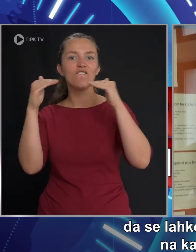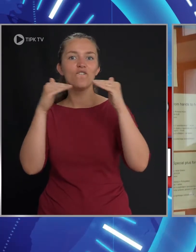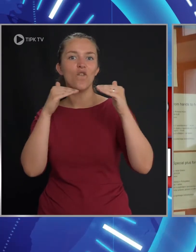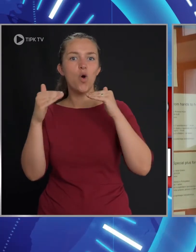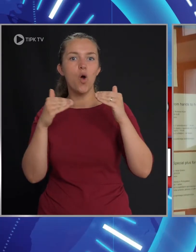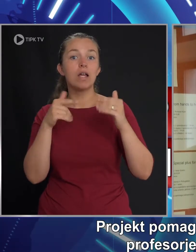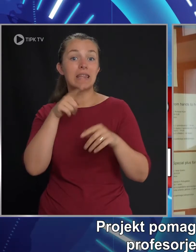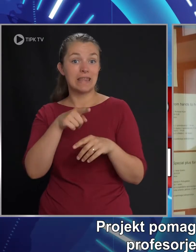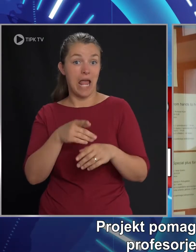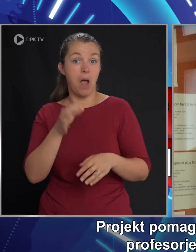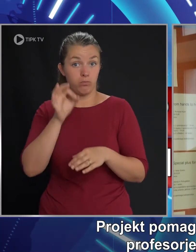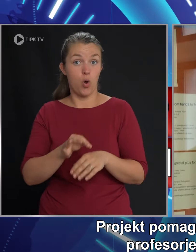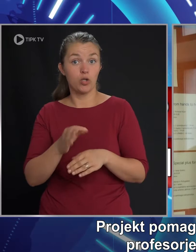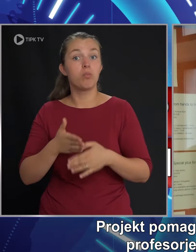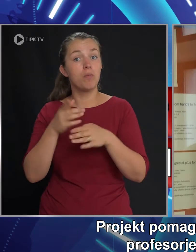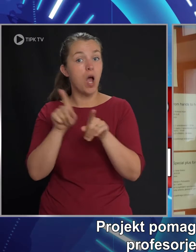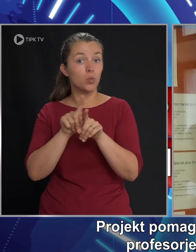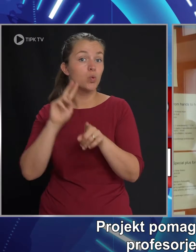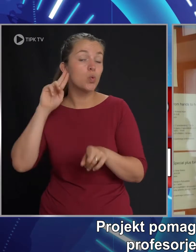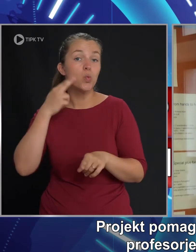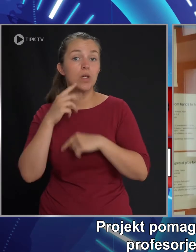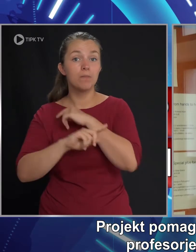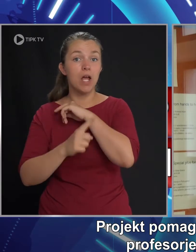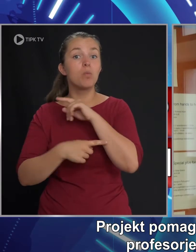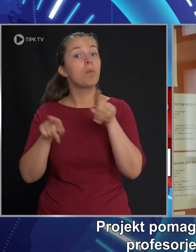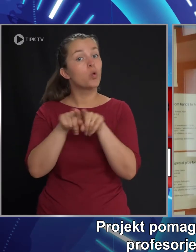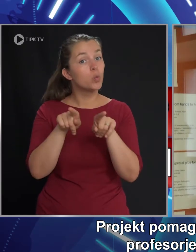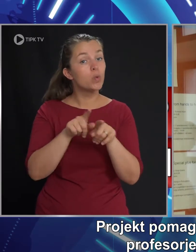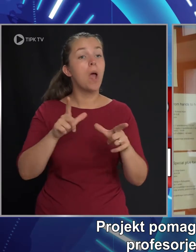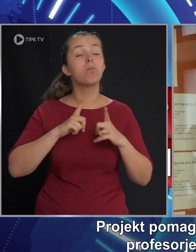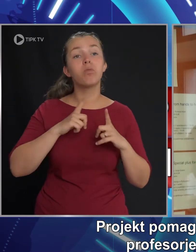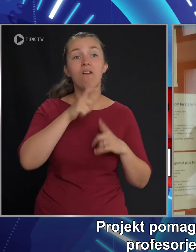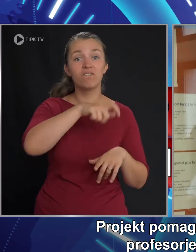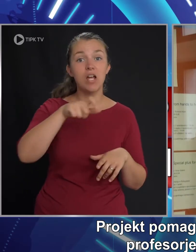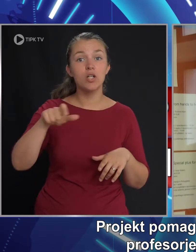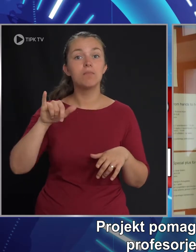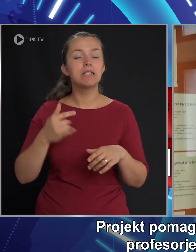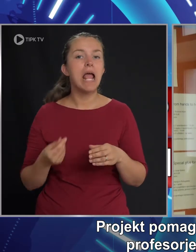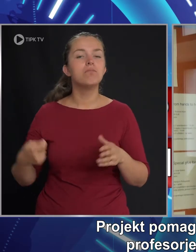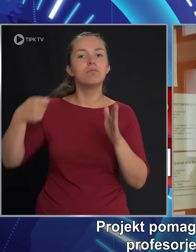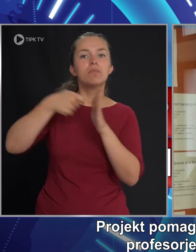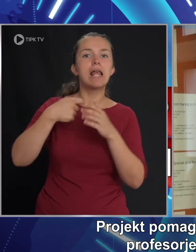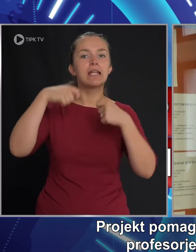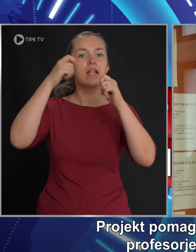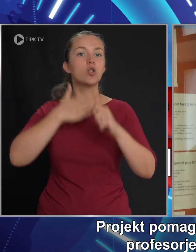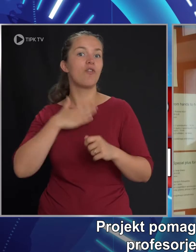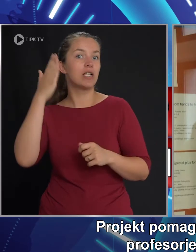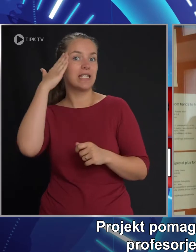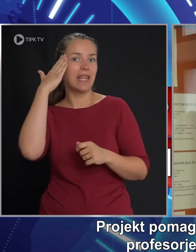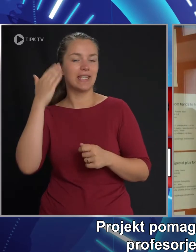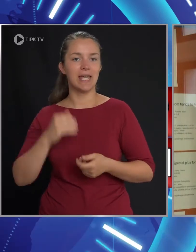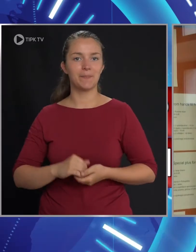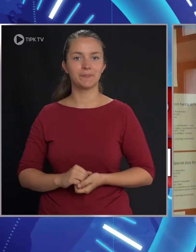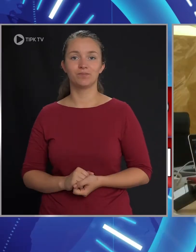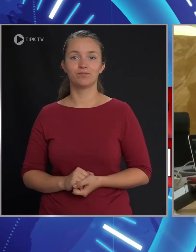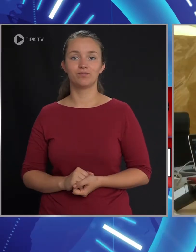što projekat pomaže gluvim učenicima, on pomaže i profesorima da nadgrade svoje